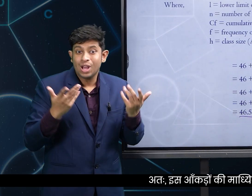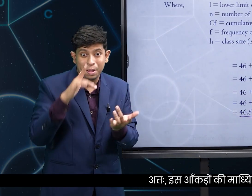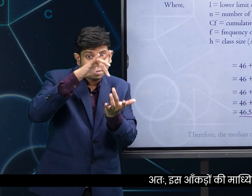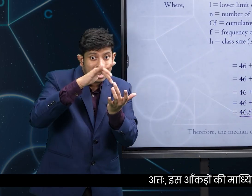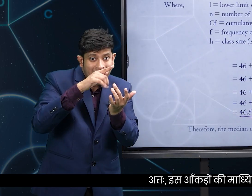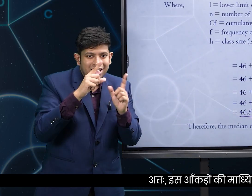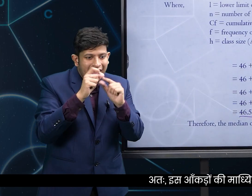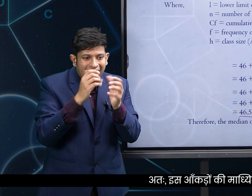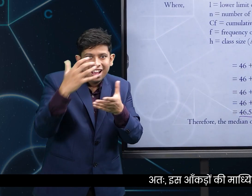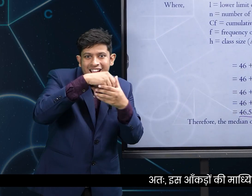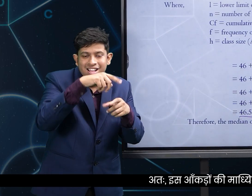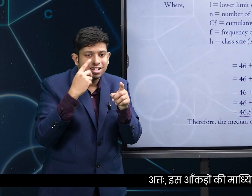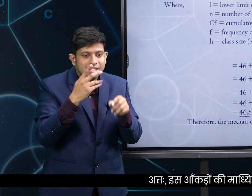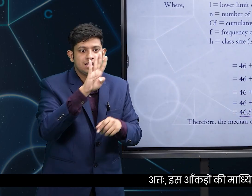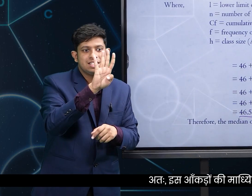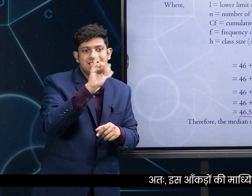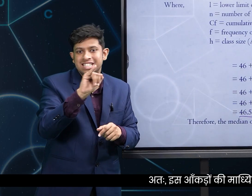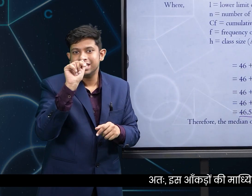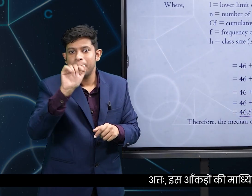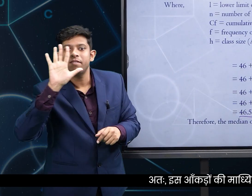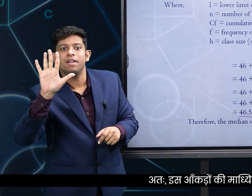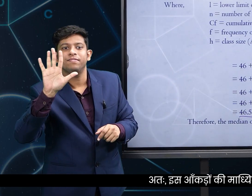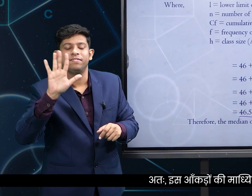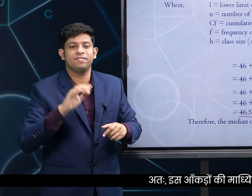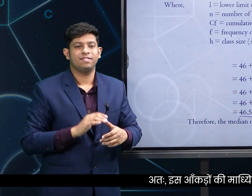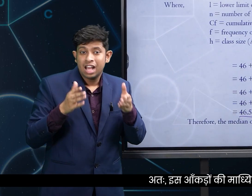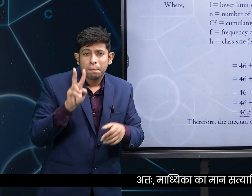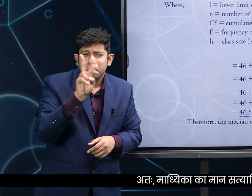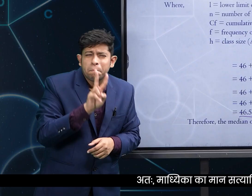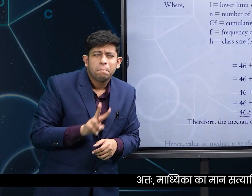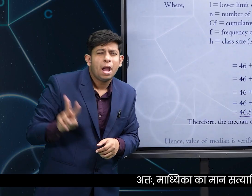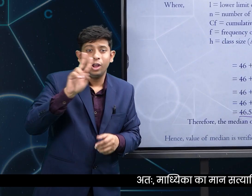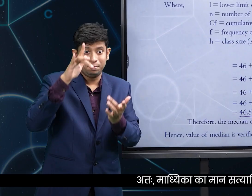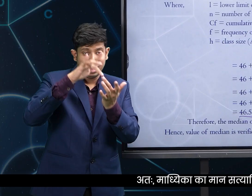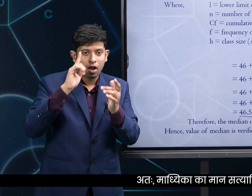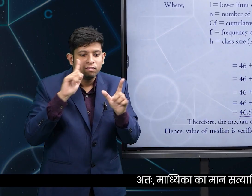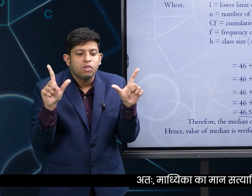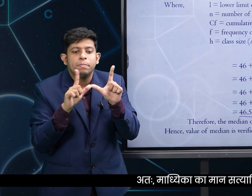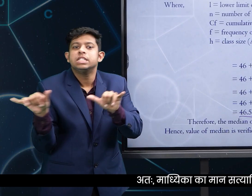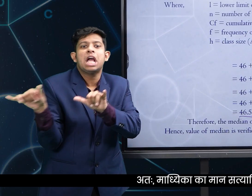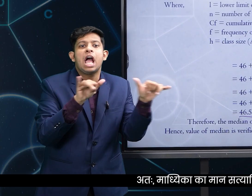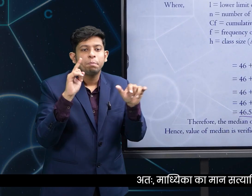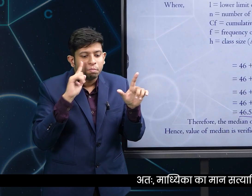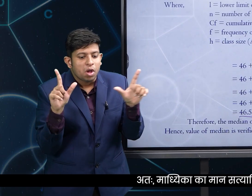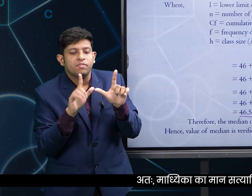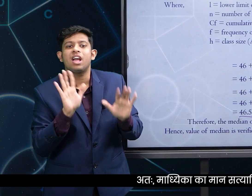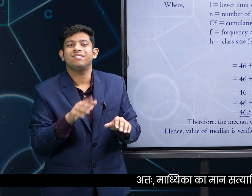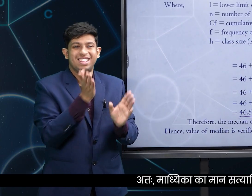अतः इस आंकड़ों की माध्यिका 46.5 है। अतः माध्यिका का मान सत्यापित हो जाता